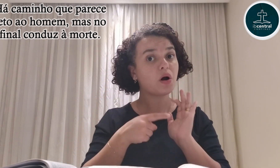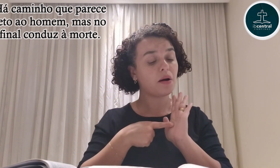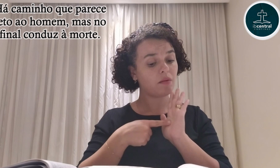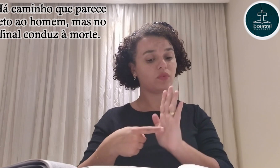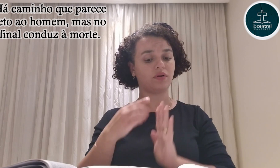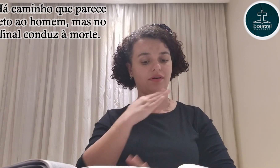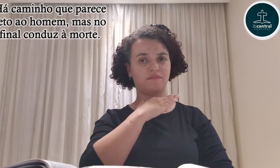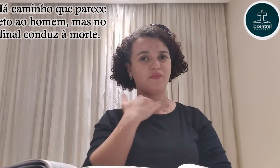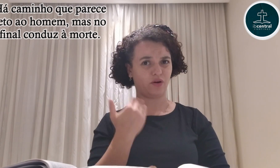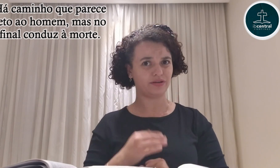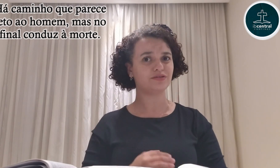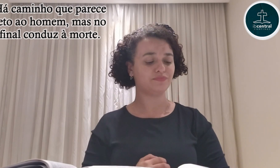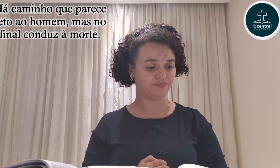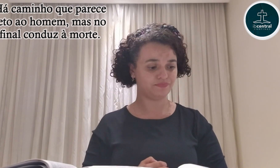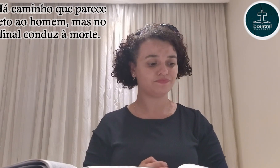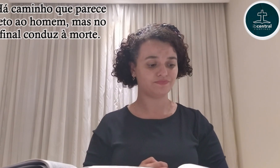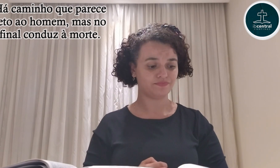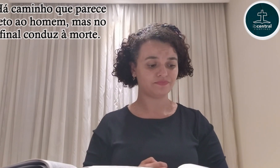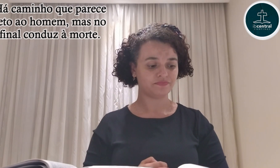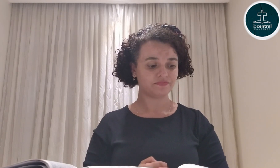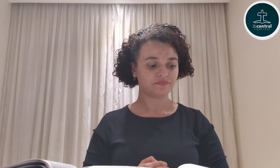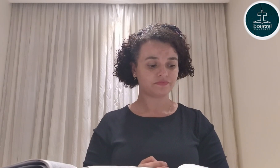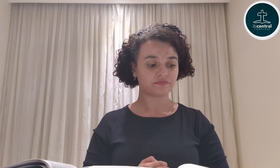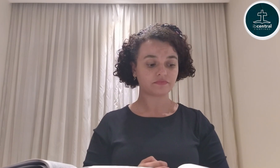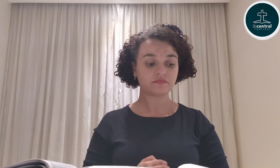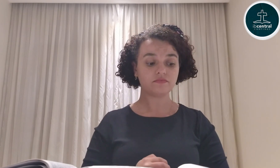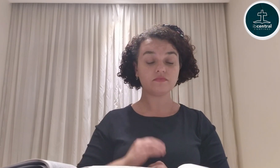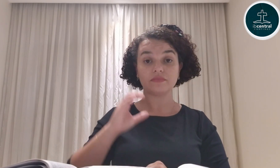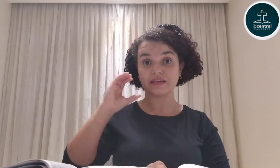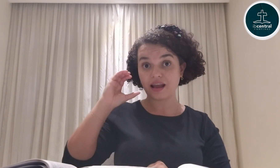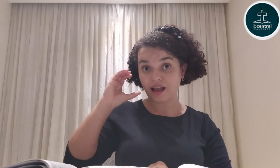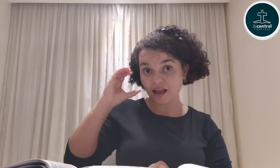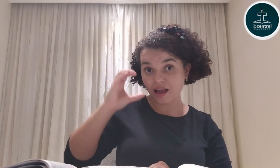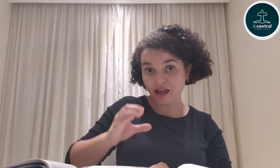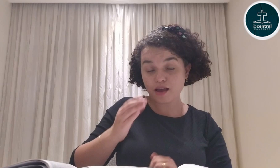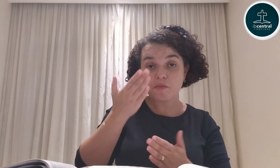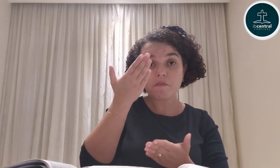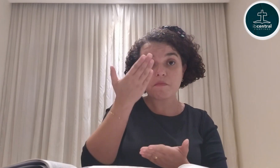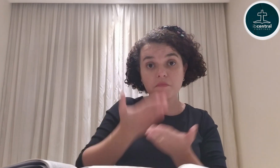homem, mas no final conduz à morte.